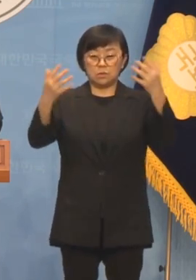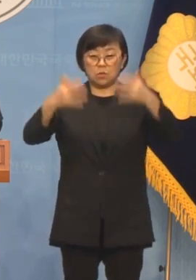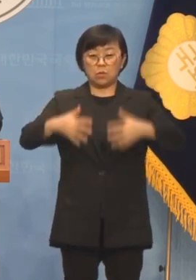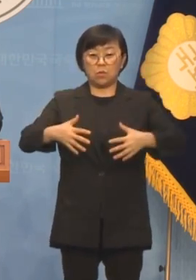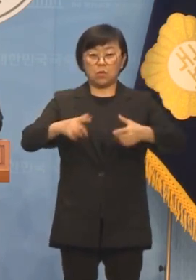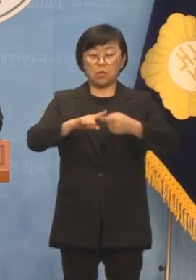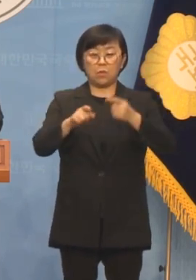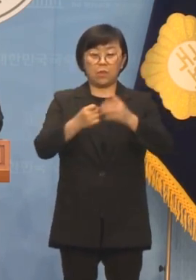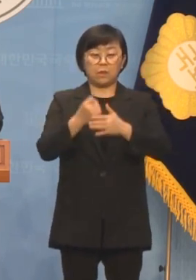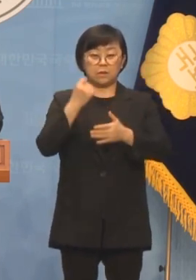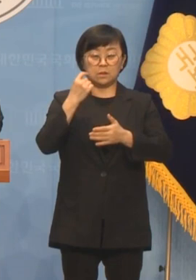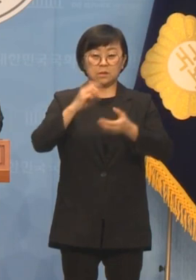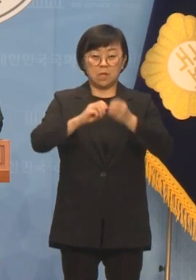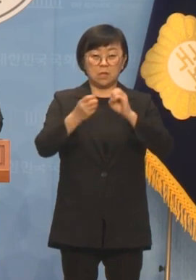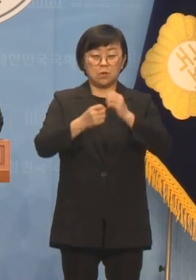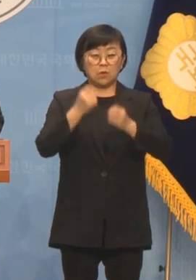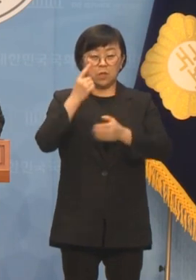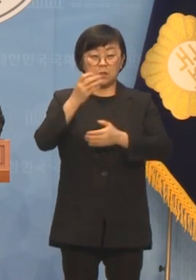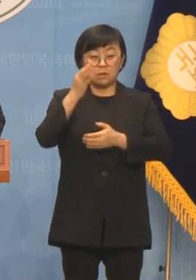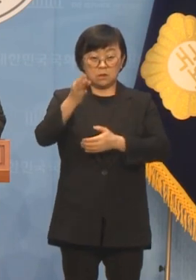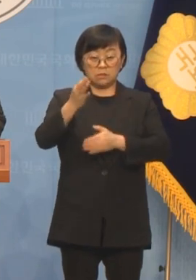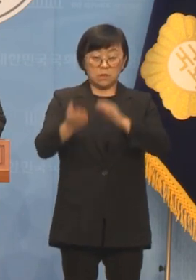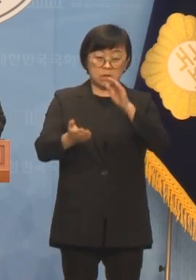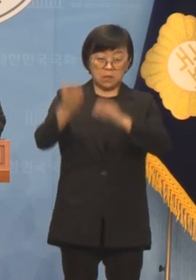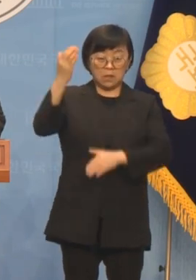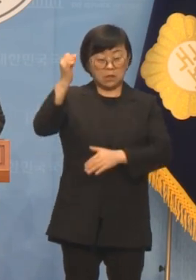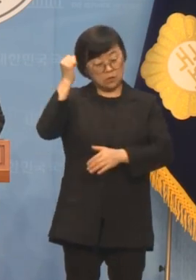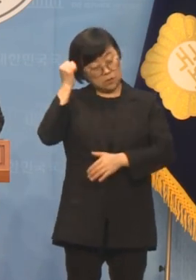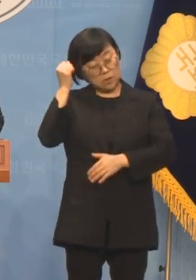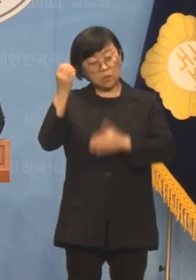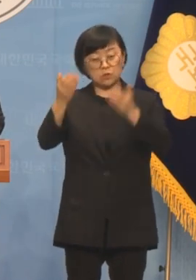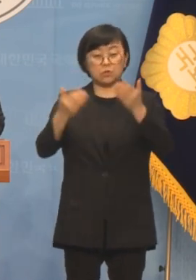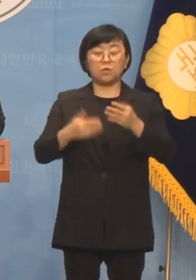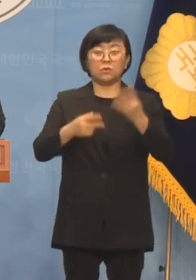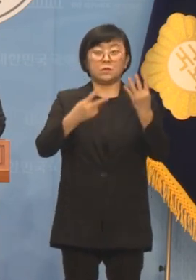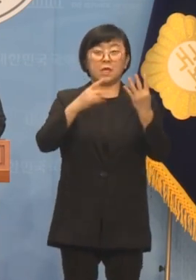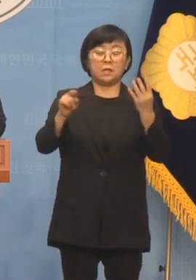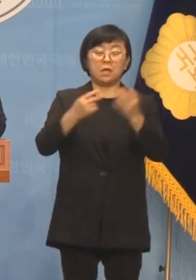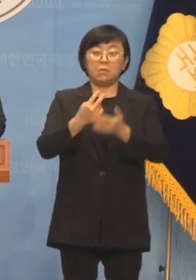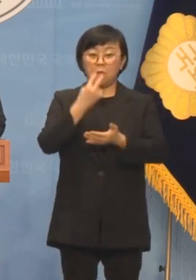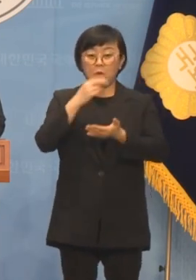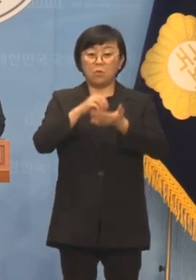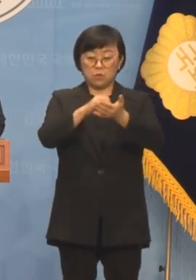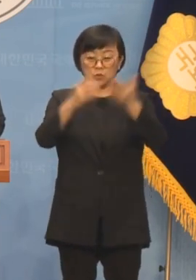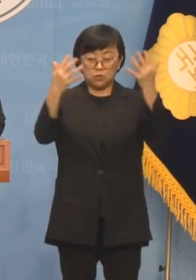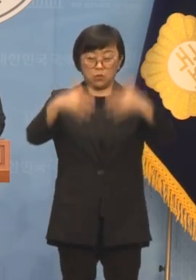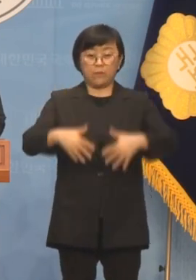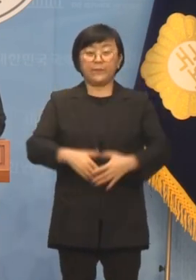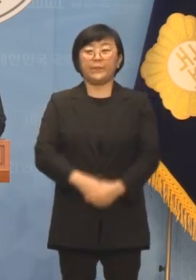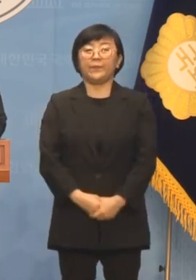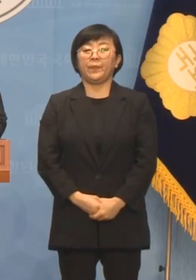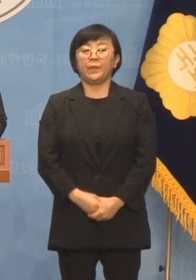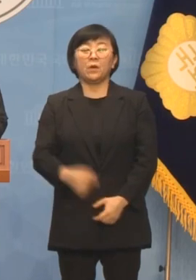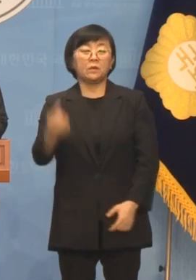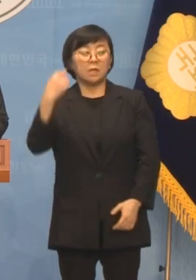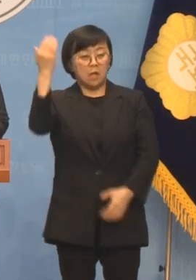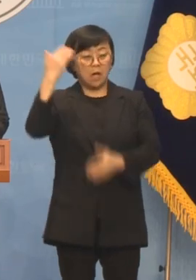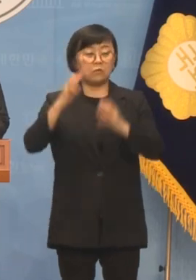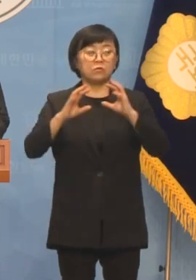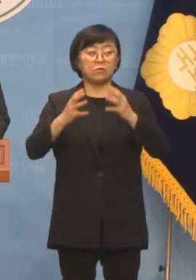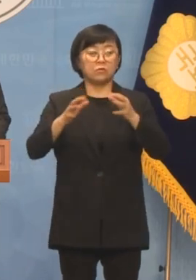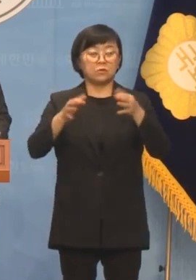최저임금 이상의 임금과 기숙사 제공, 4대 보험의 필수 조건입니다. 어제